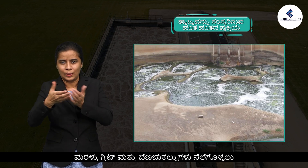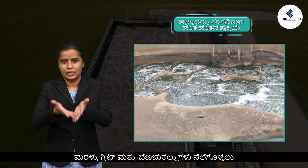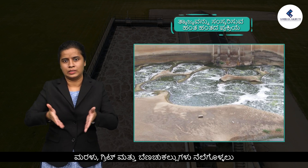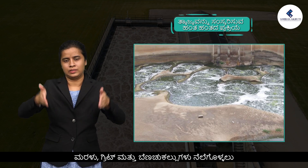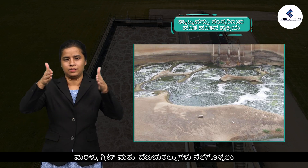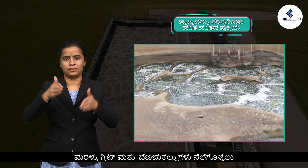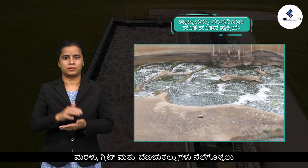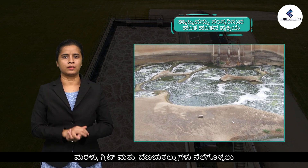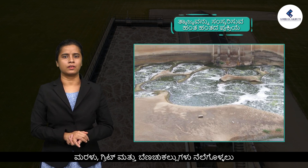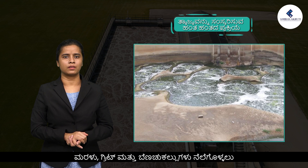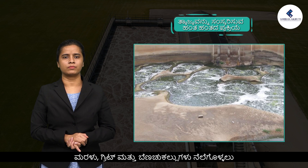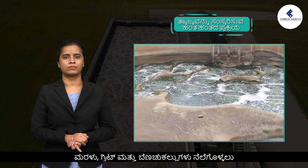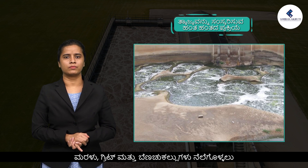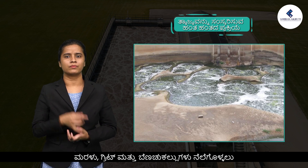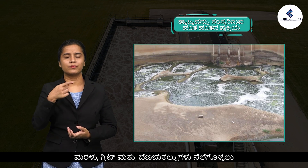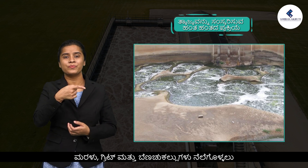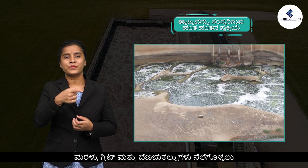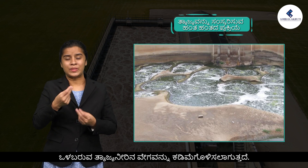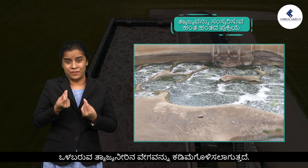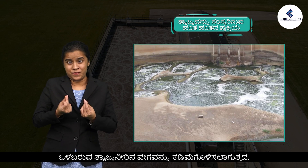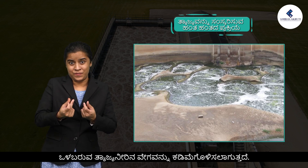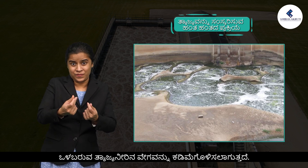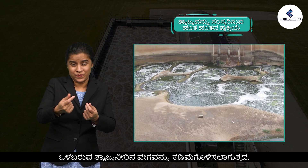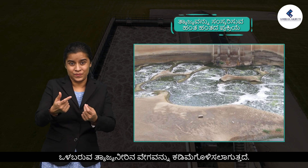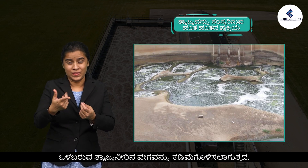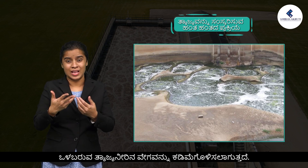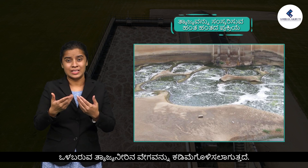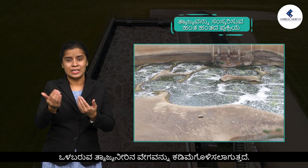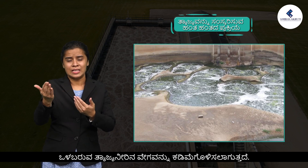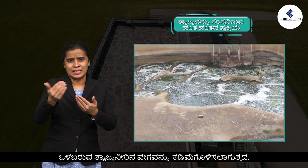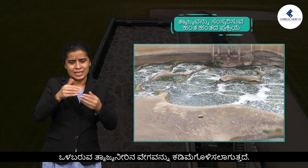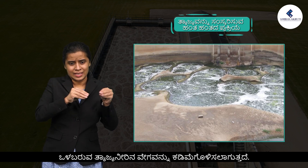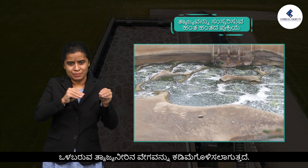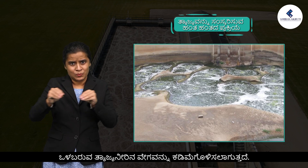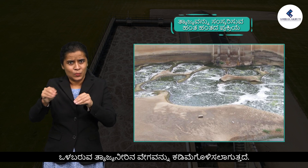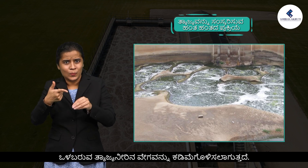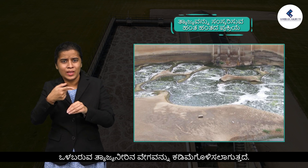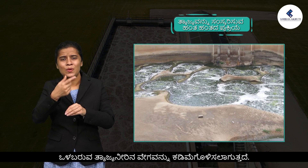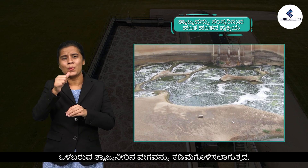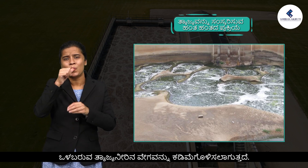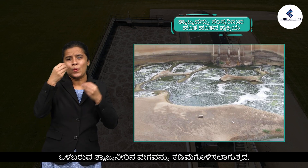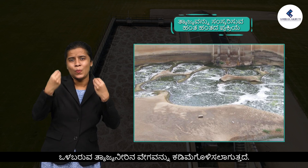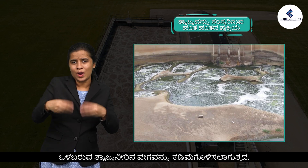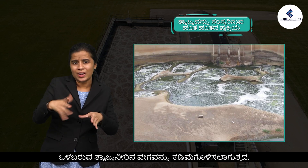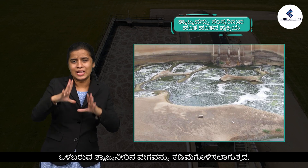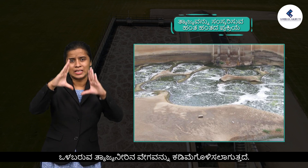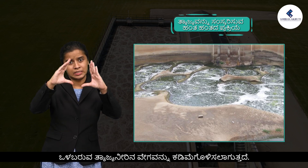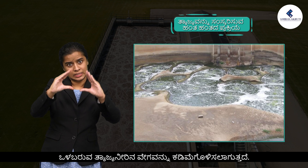ಮತ್ತು ಬೆಣಚು ಕಲ್ಲುಗಳು ನೆಲೆಗೊಳ್ಳಲು ಒಳಬರುವ ತ್ಯಾಜ್ಯ ನೀರಿನ ವೇಗವನ್ನು